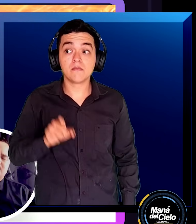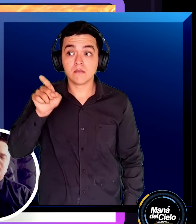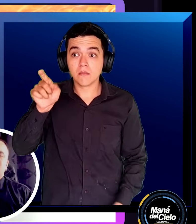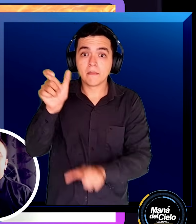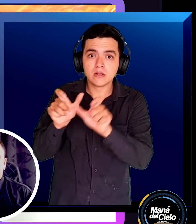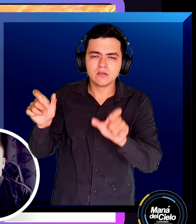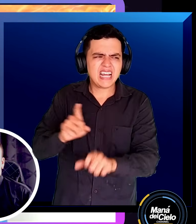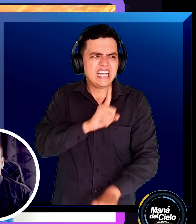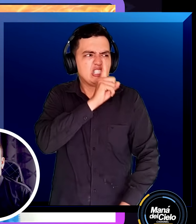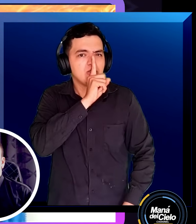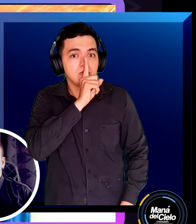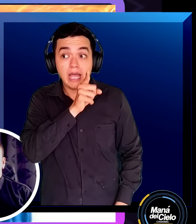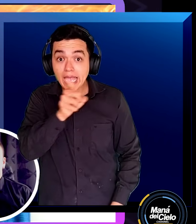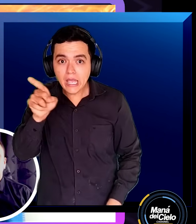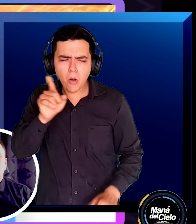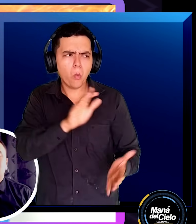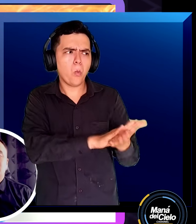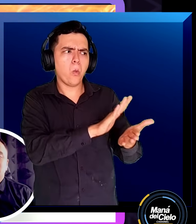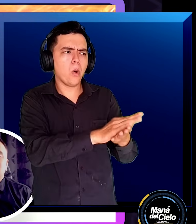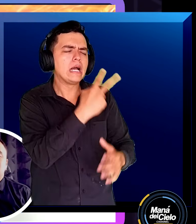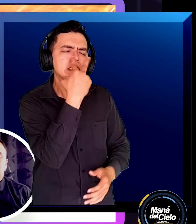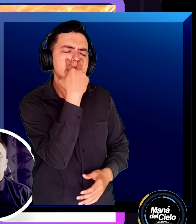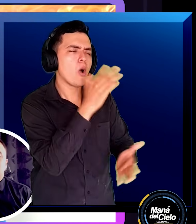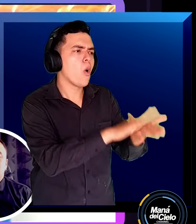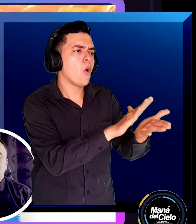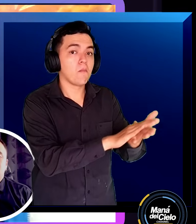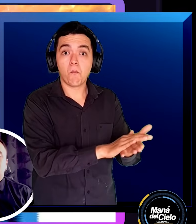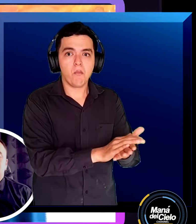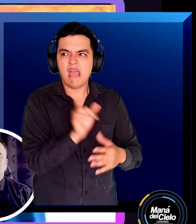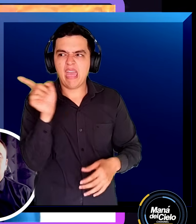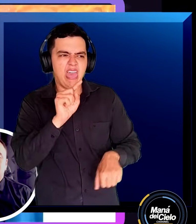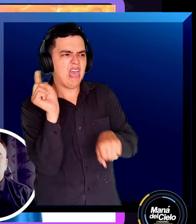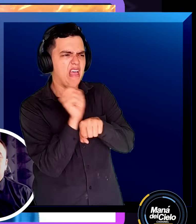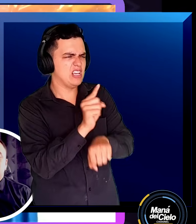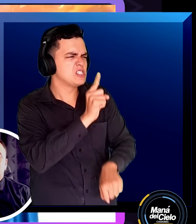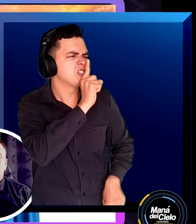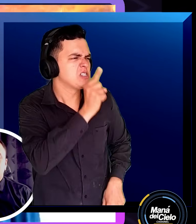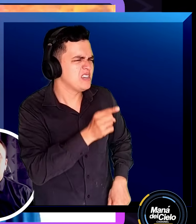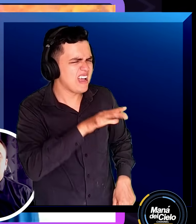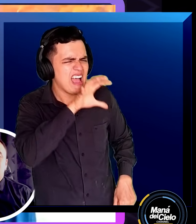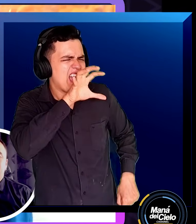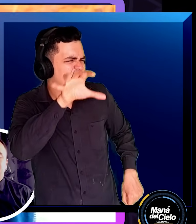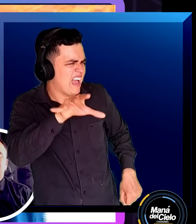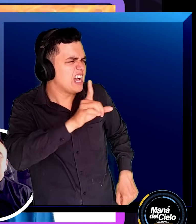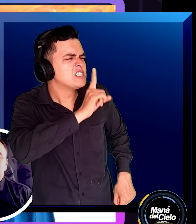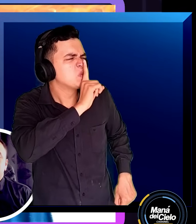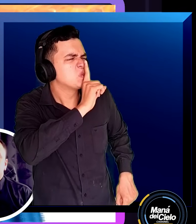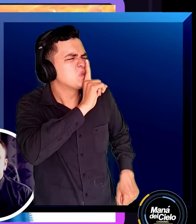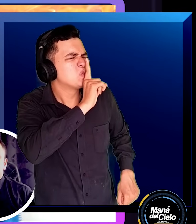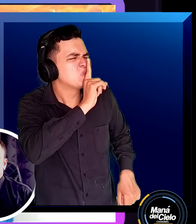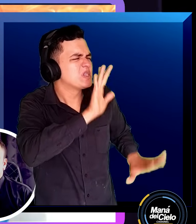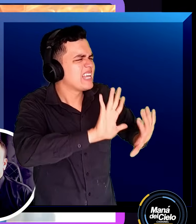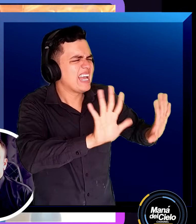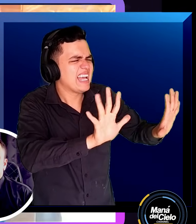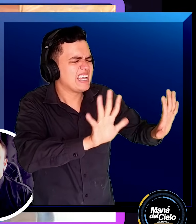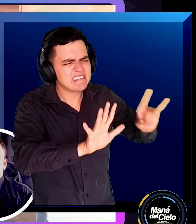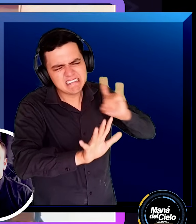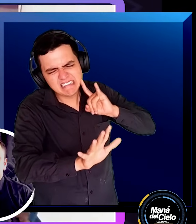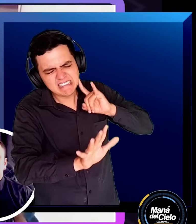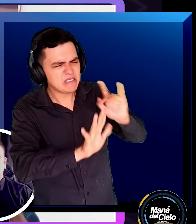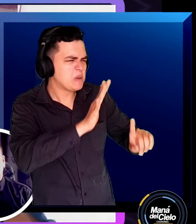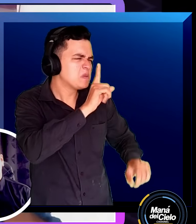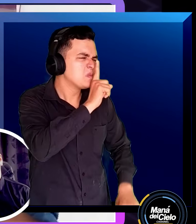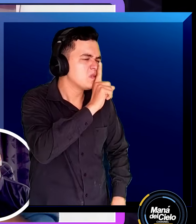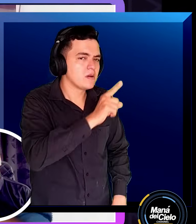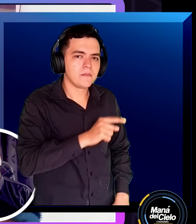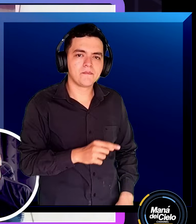no faltará que digan: ay, pastor, que se callen esos llorones, que se calle esa gente que está haciendo tanta bulla. Ay, qué pereza, tanta bulla, tanta